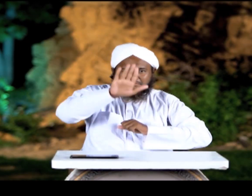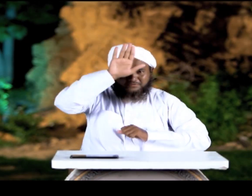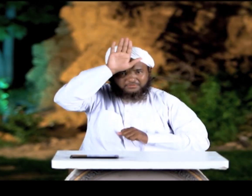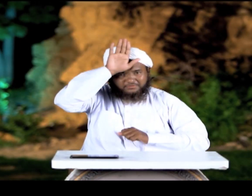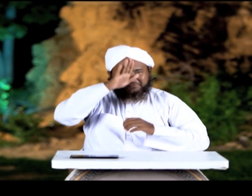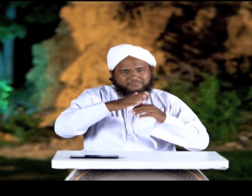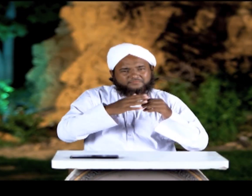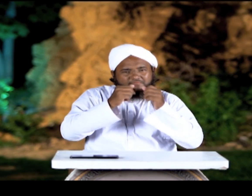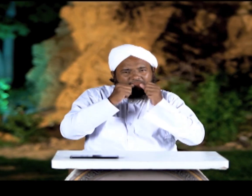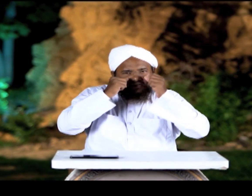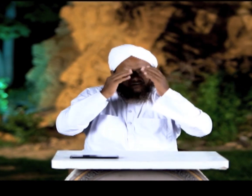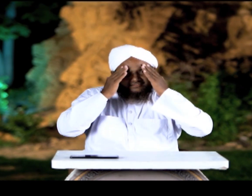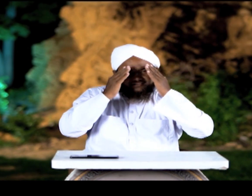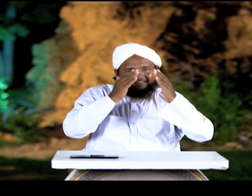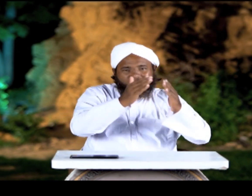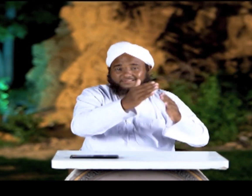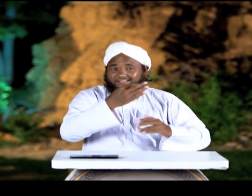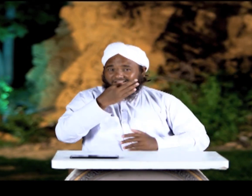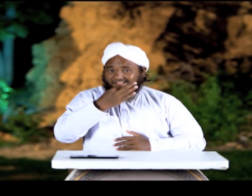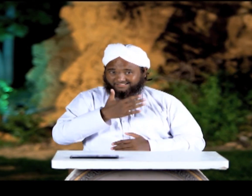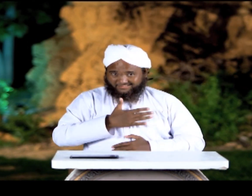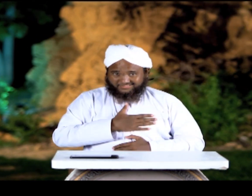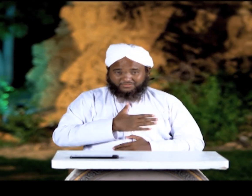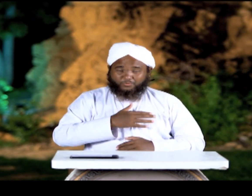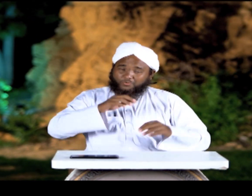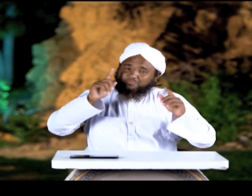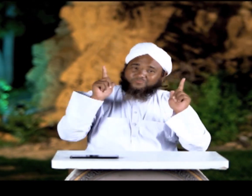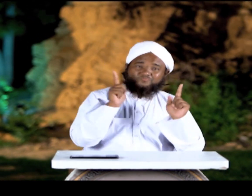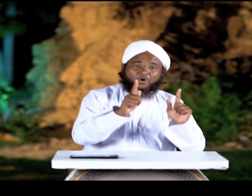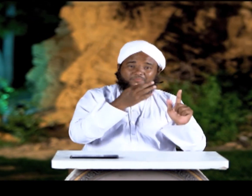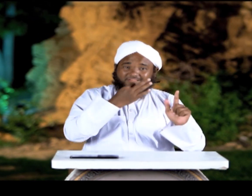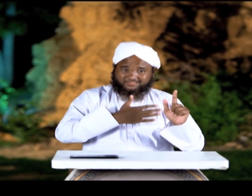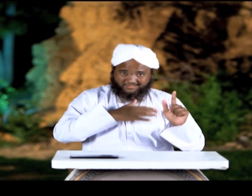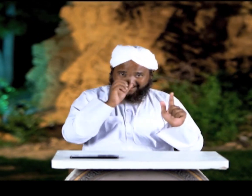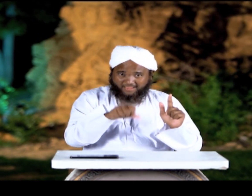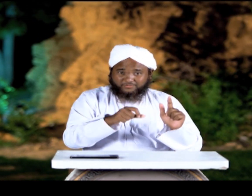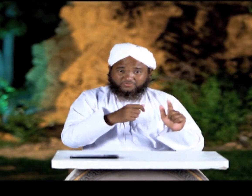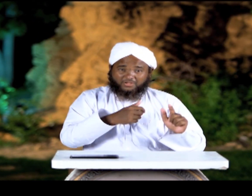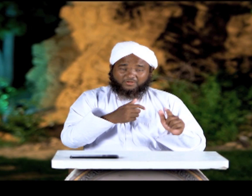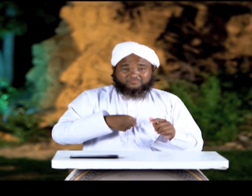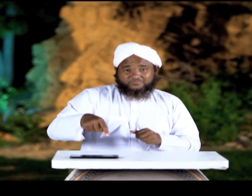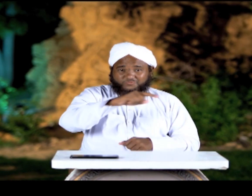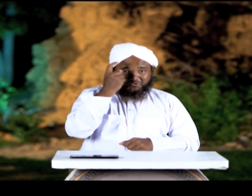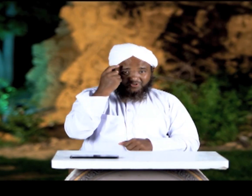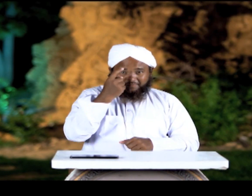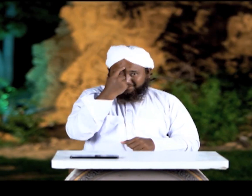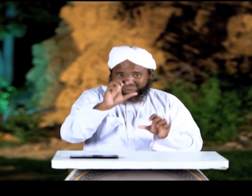محمد مصطفیٰ صلی اللہ علیہ وآلہ وصحبہ وسلم، ان کا ادب ہمارے رب پاک کو کس قدر محبوب